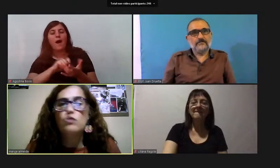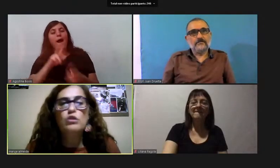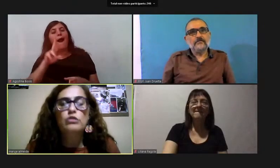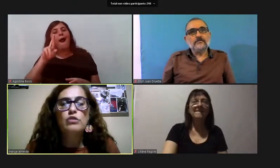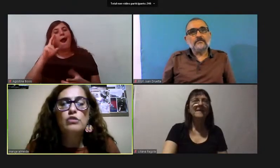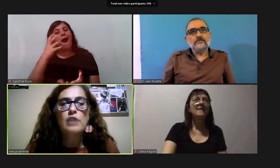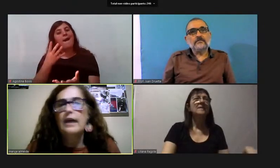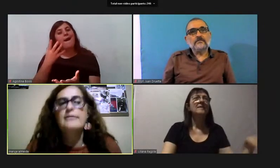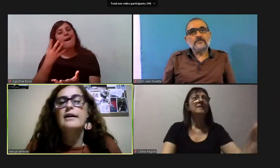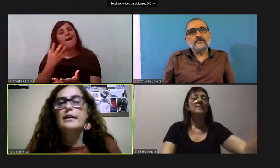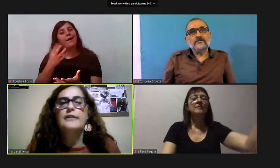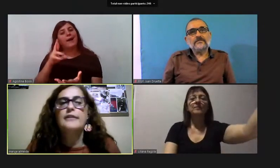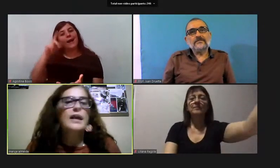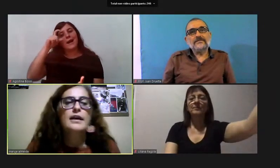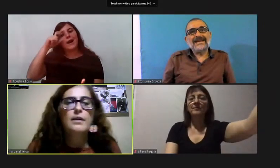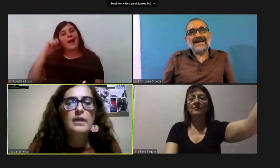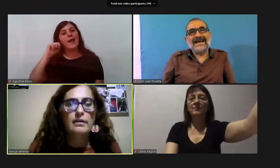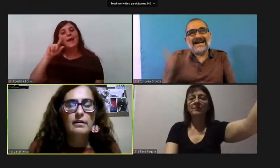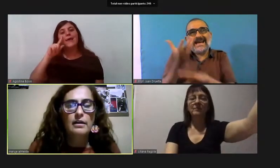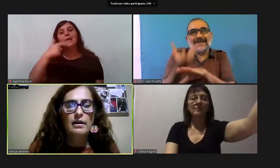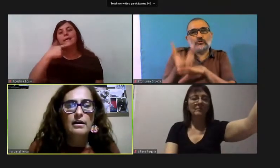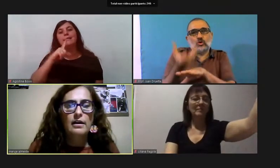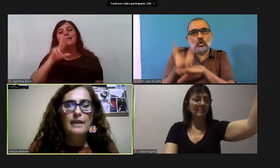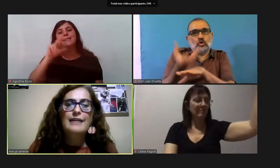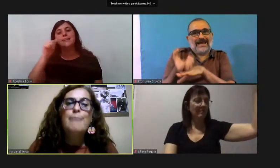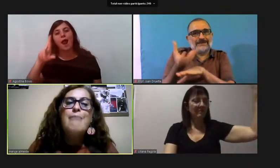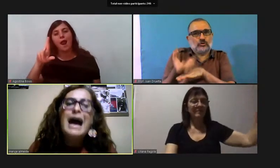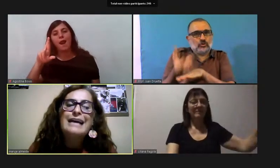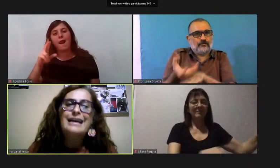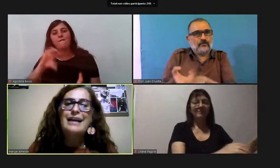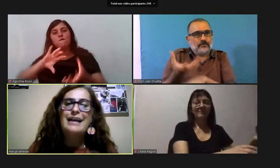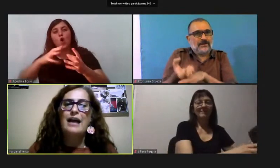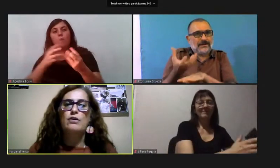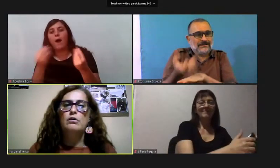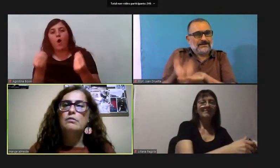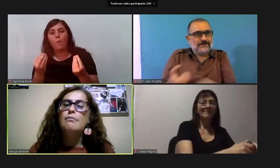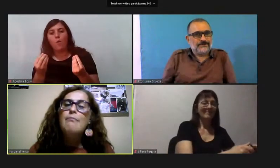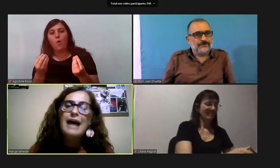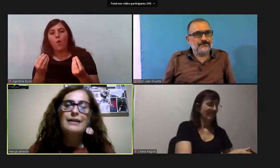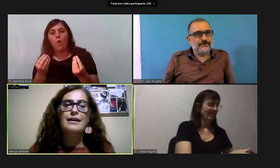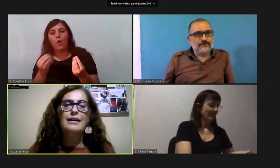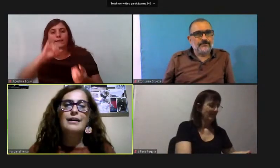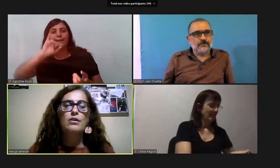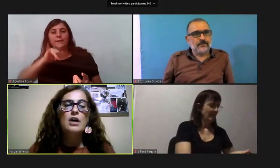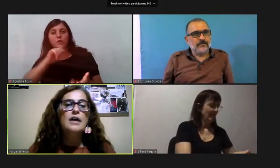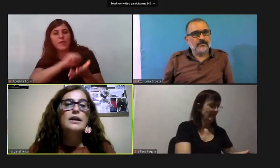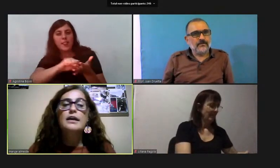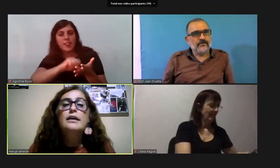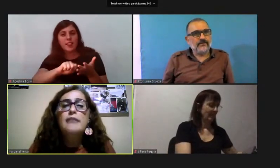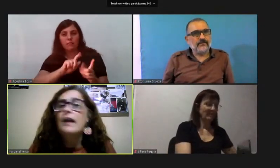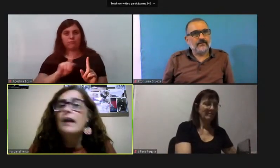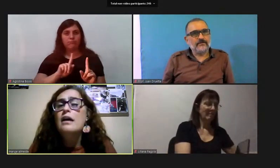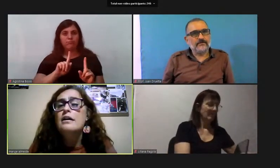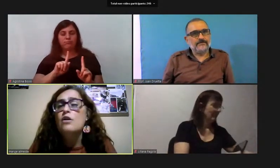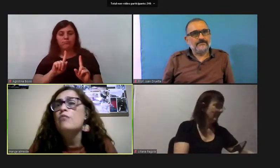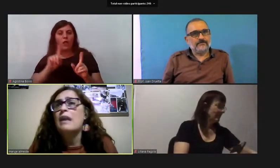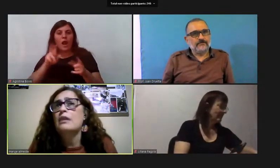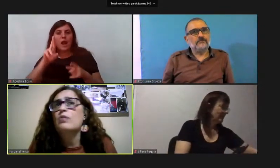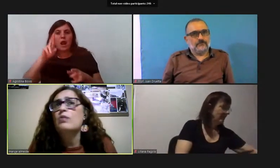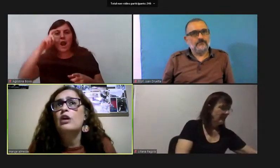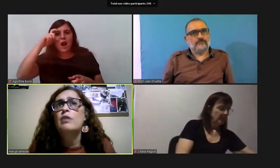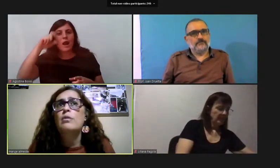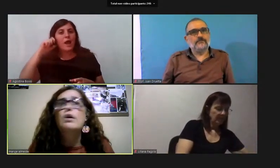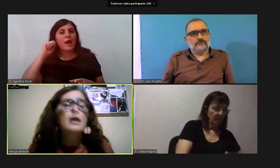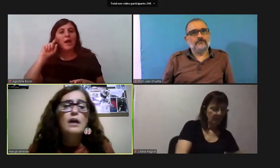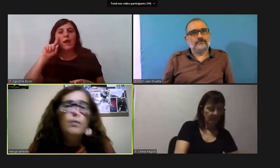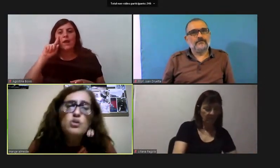a nosotros es registrar es escribir. Está más que claro que registrar, y hoy más que